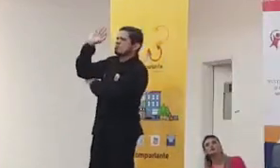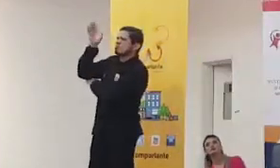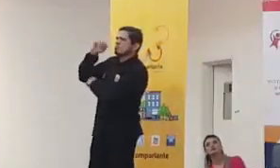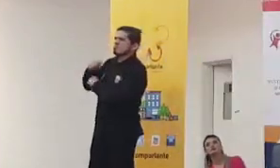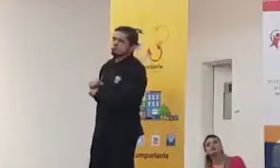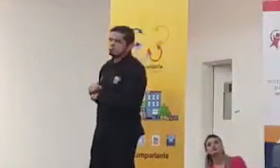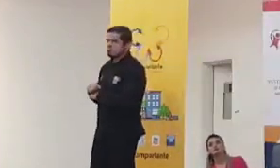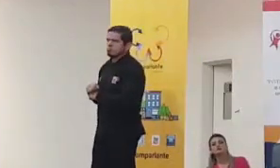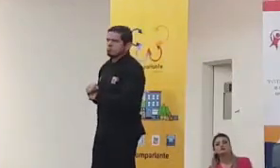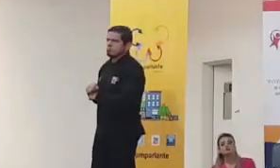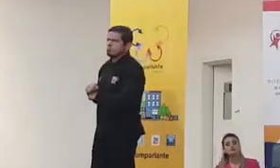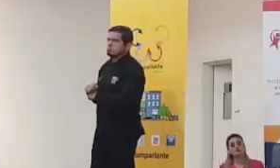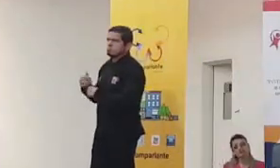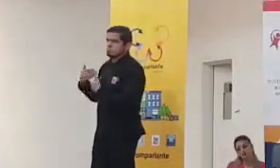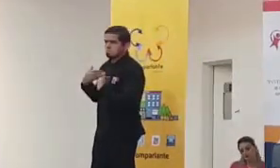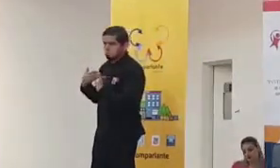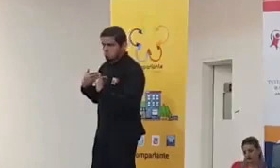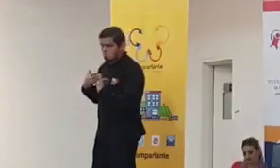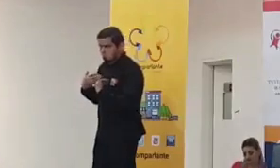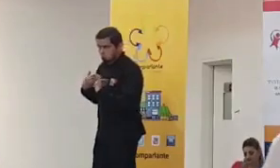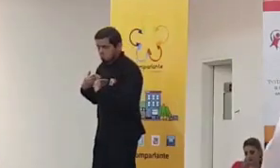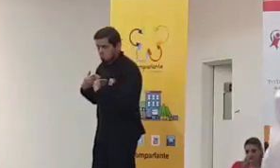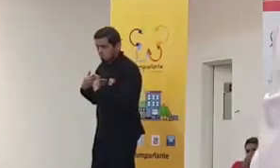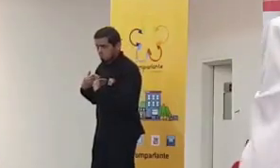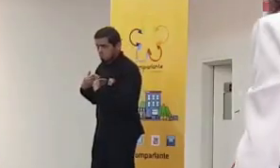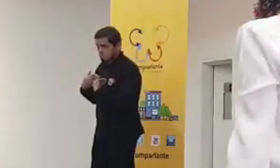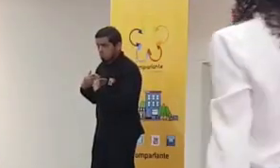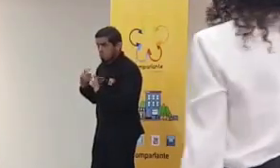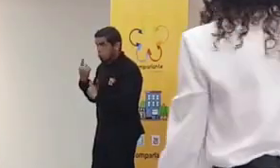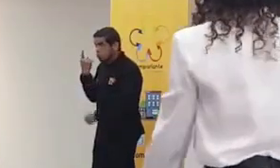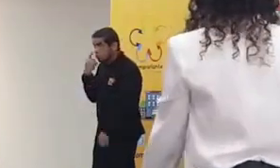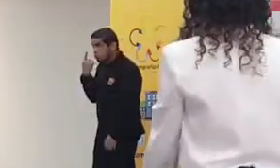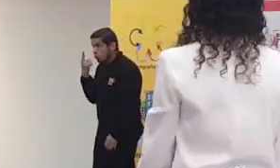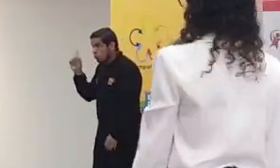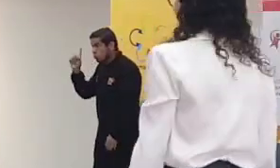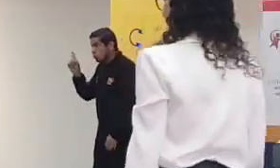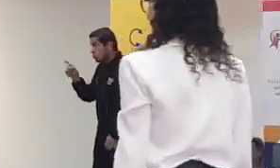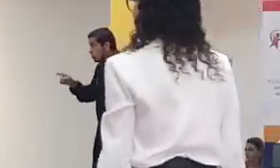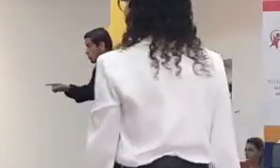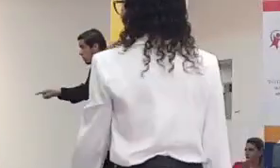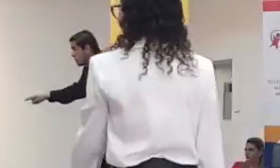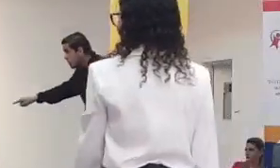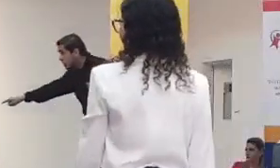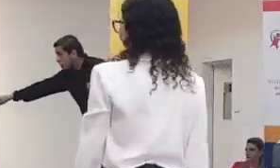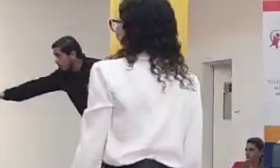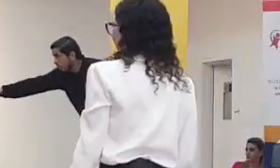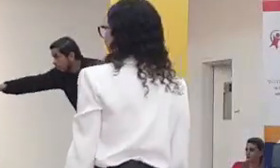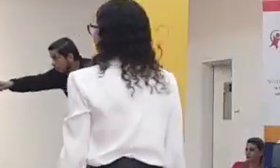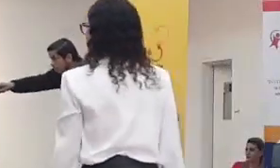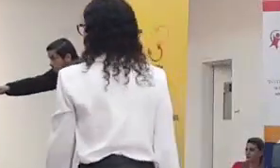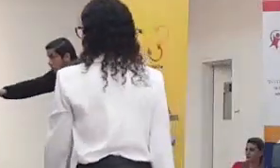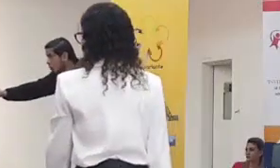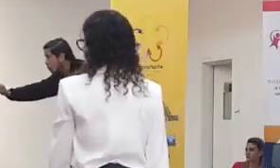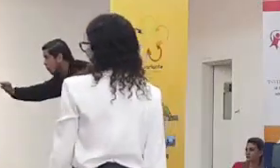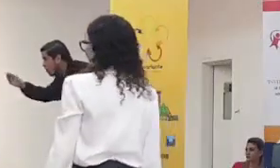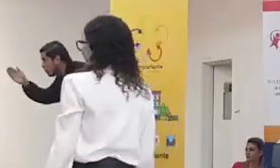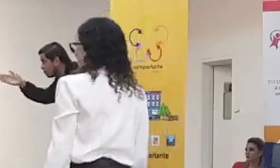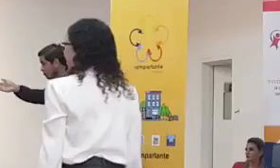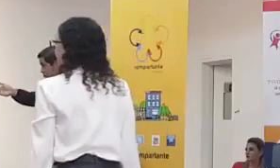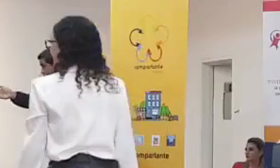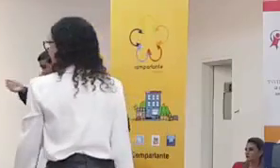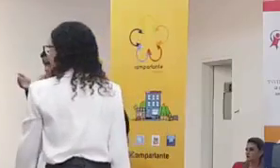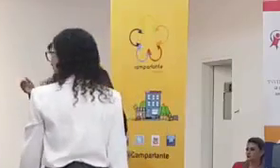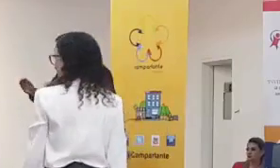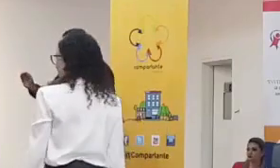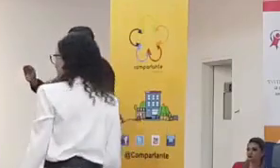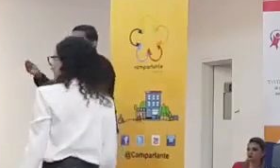por mí. En realidad yo quiero hablar por todos esos chiquitos que están en el brazo acá adelante. Por todos los